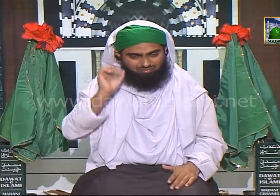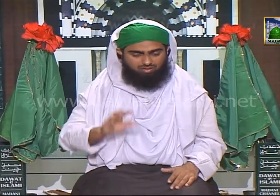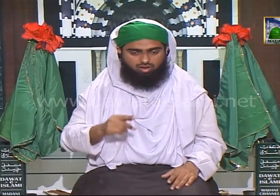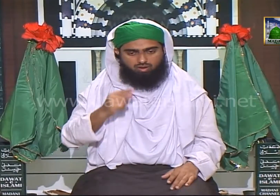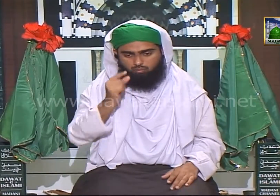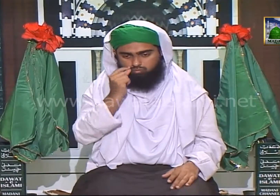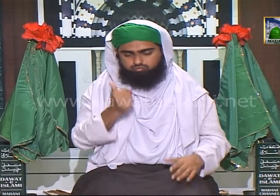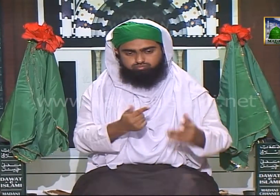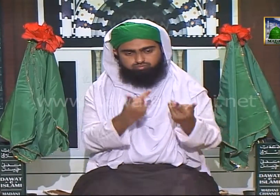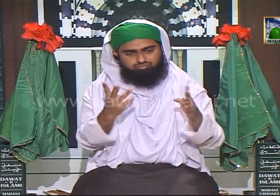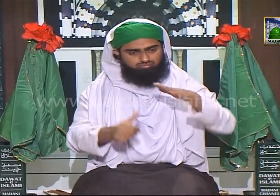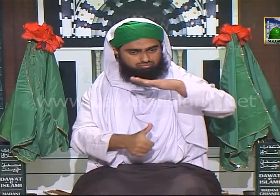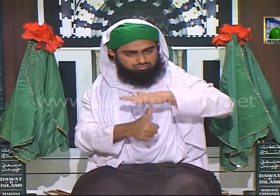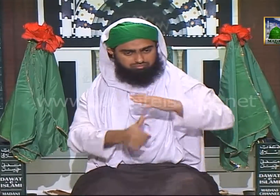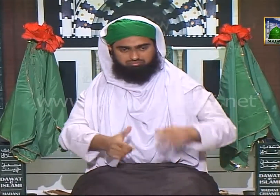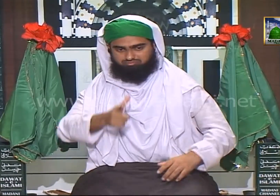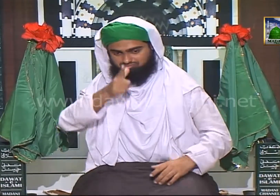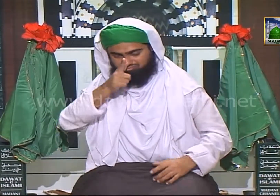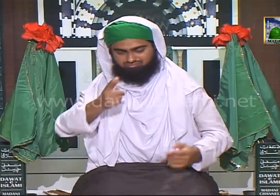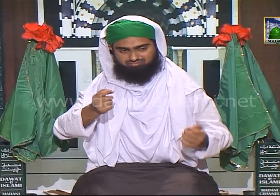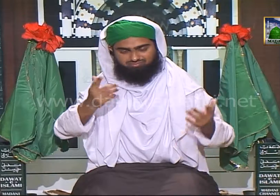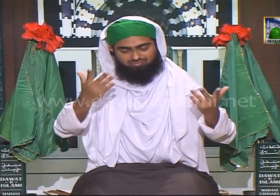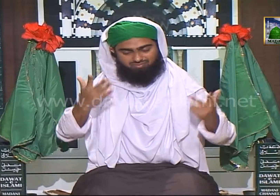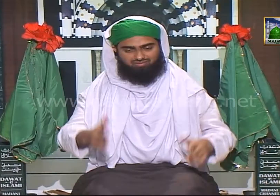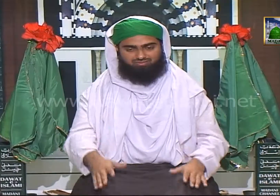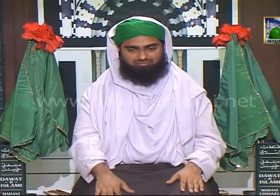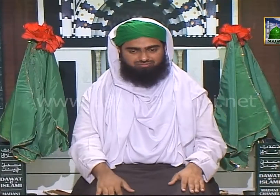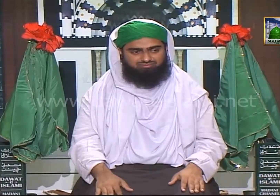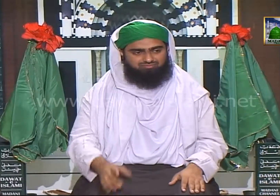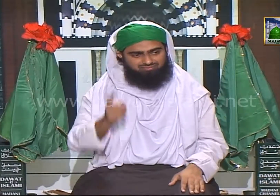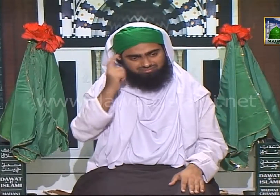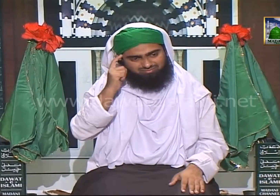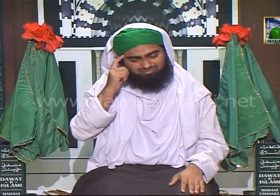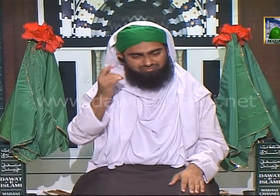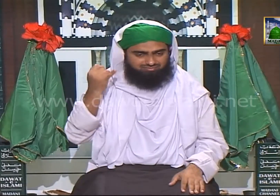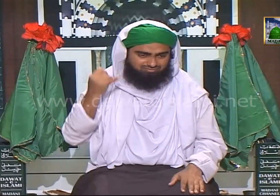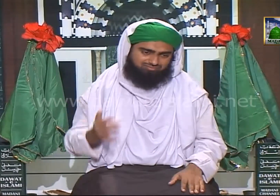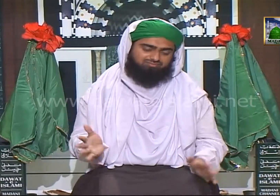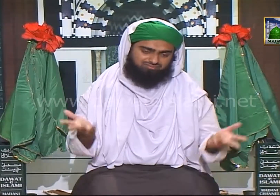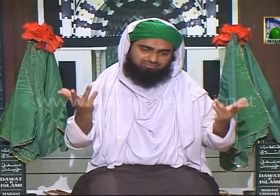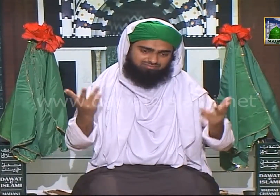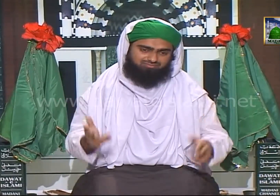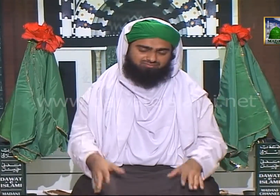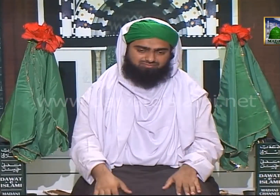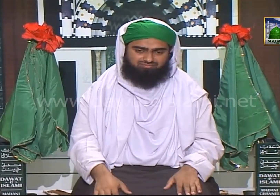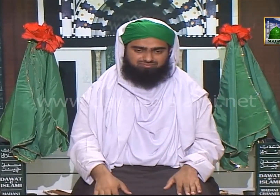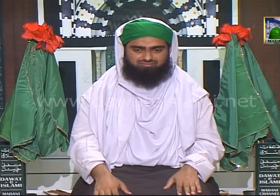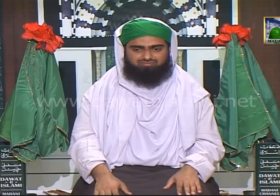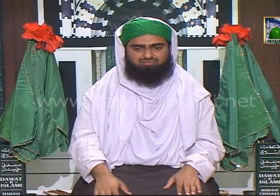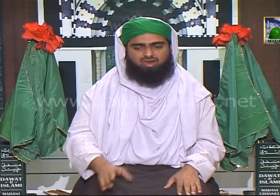شیخ لوگ روب جھاڑتے ہوتے ہیں عام طور پر، اس لیے کہ وہ اس ماحول میں نہیں آتے کہ ان کو خوف پیدا ہو، ان کی سوچ بنے اس ماحول میں یا ایسے کسی ماحول میں